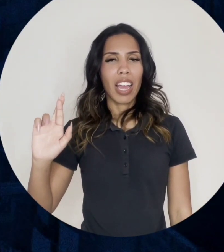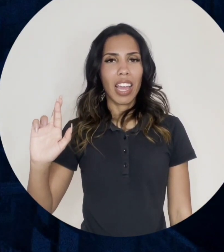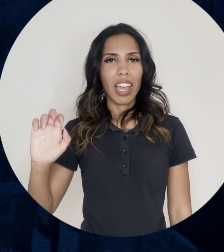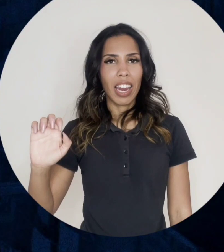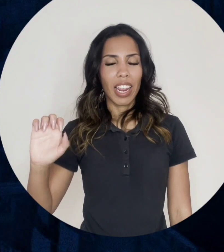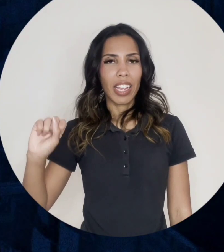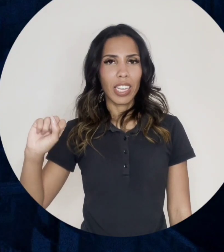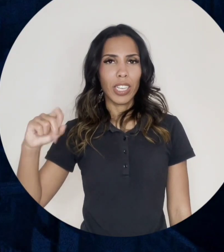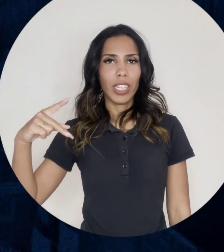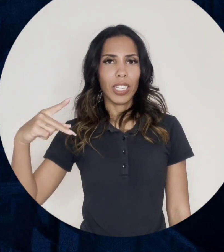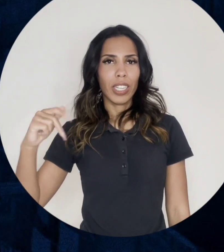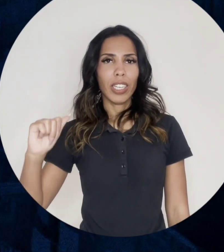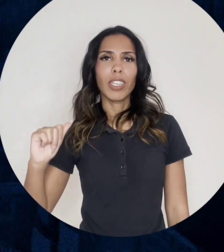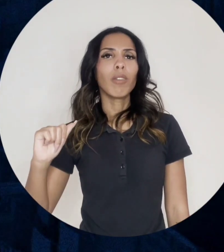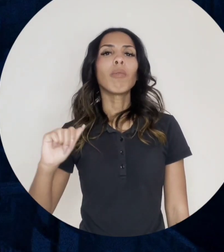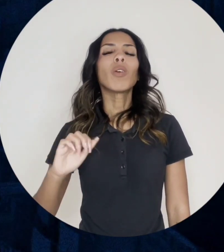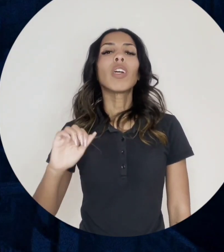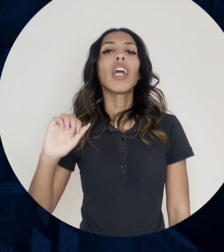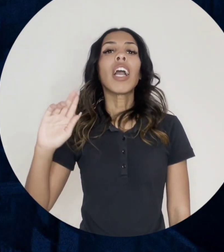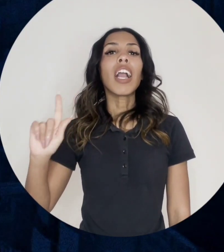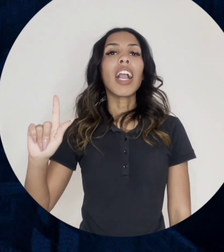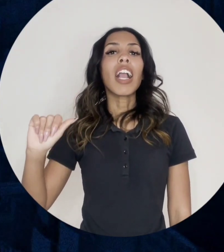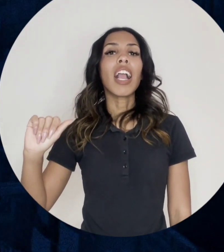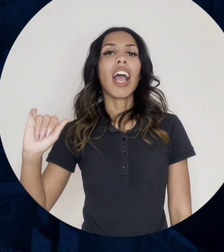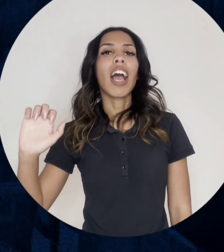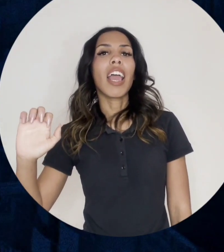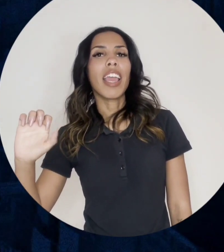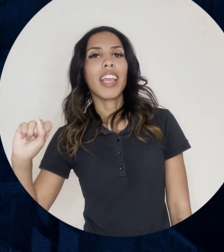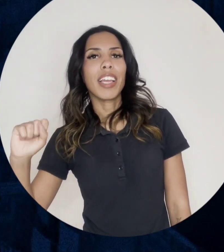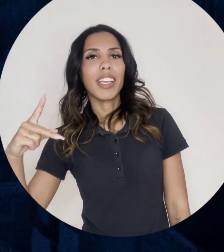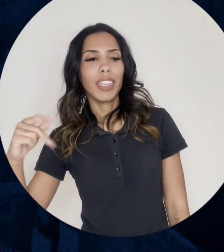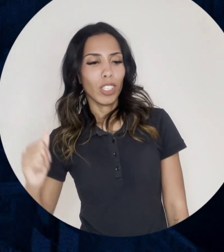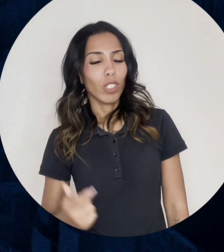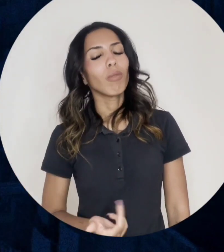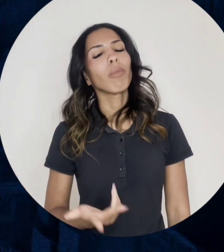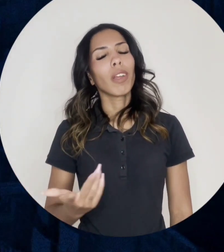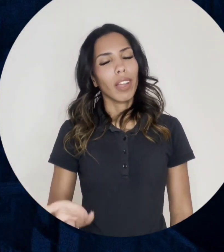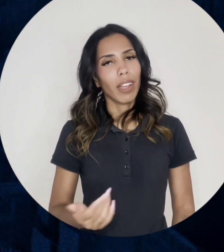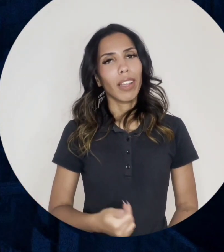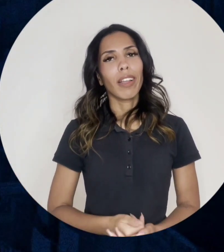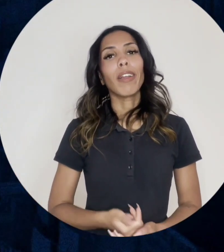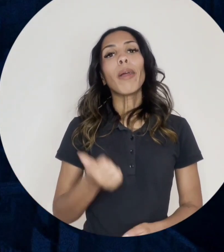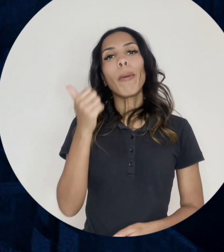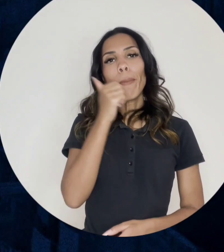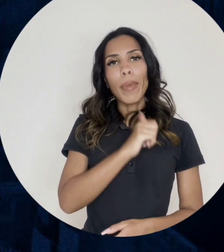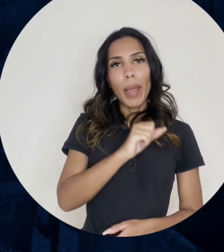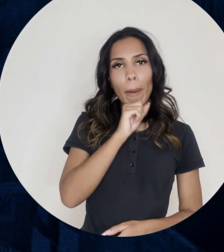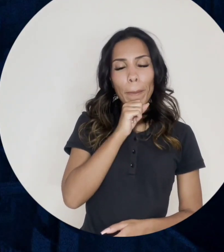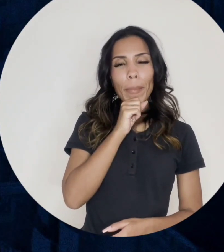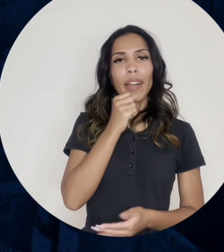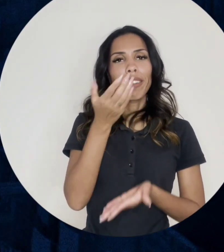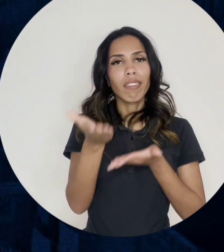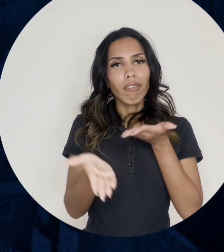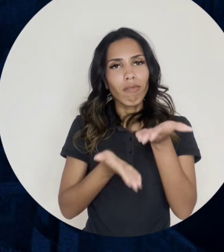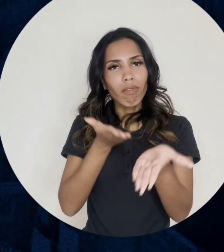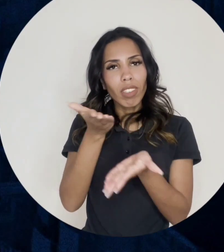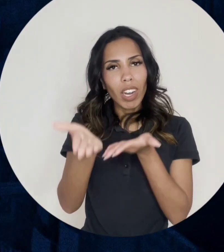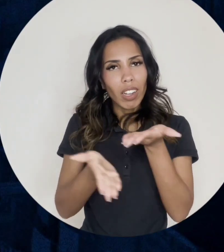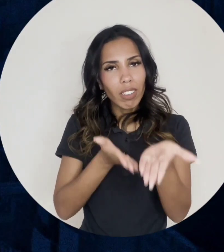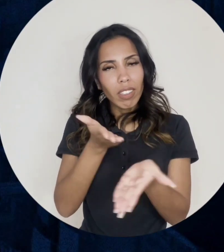Primeiramente, apresente o Gaíspa. O que é o Gaíspa, né? É aquela história, minha mãe tratava as pessoas, aí minha mãe